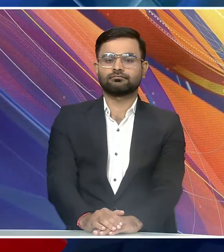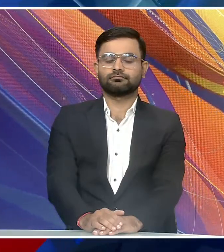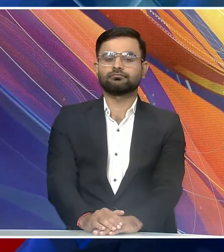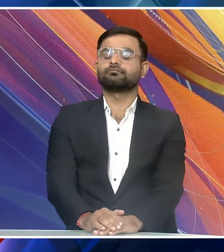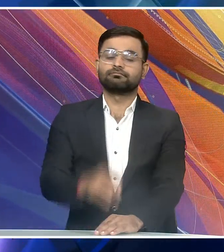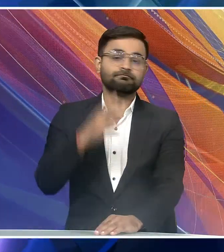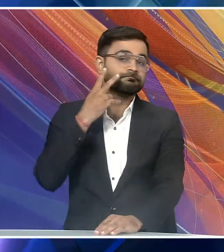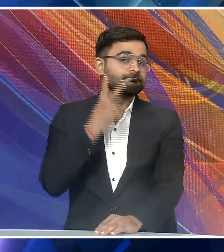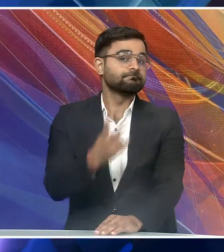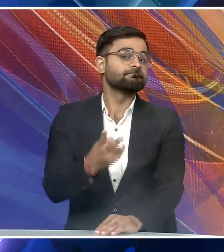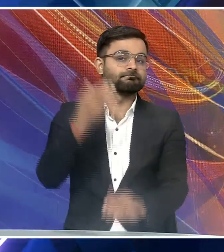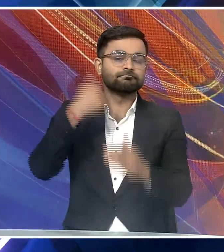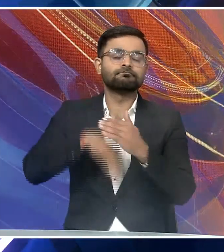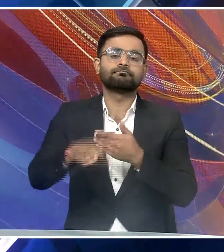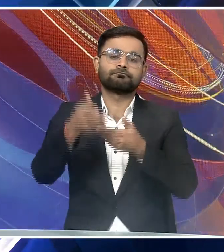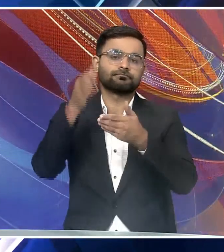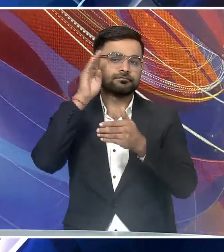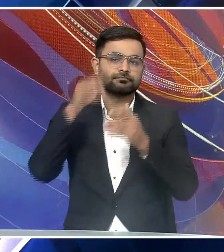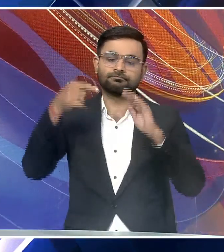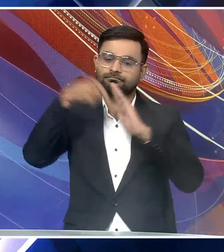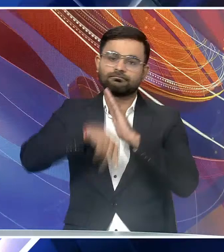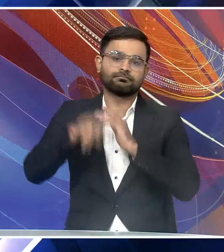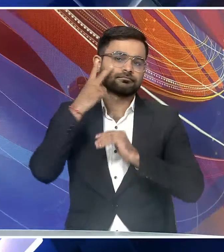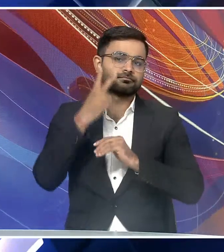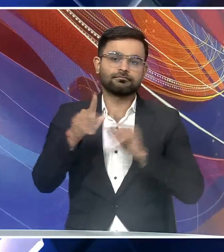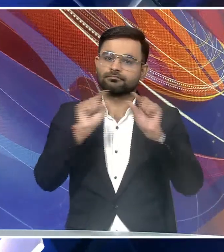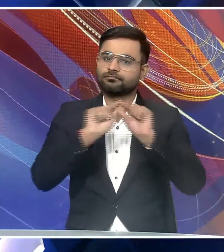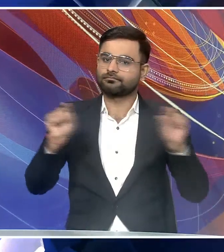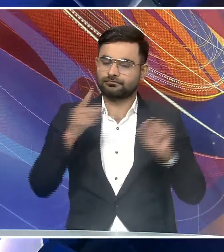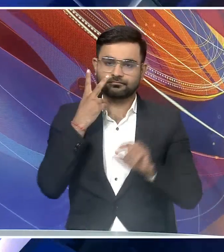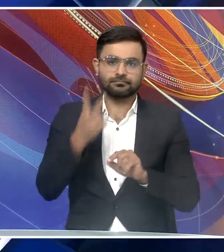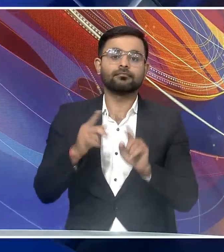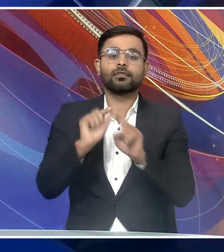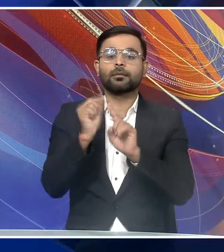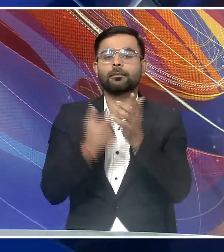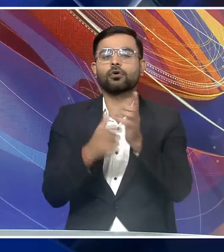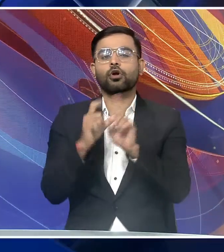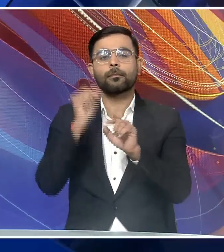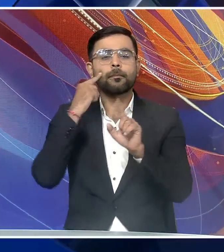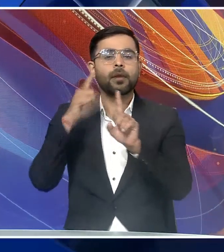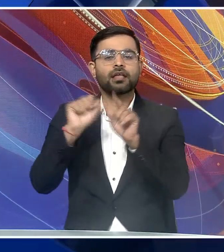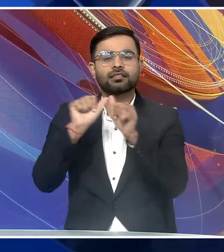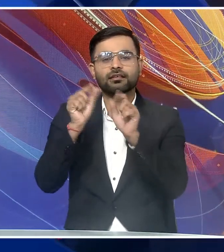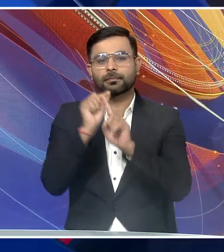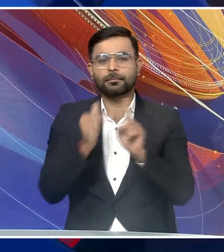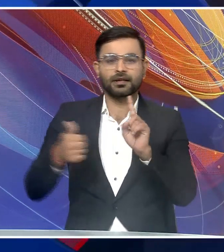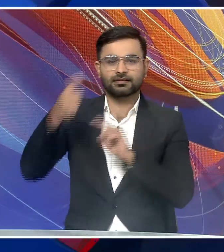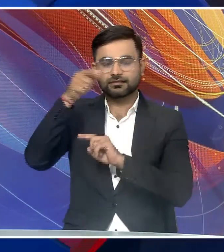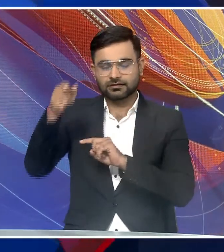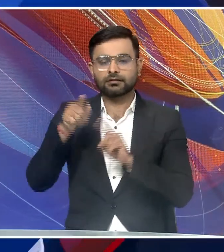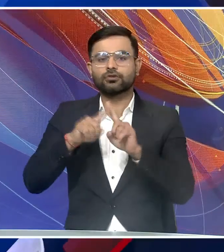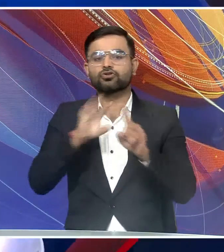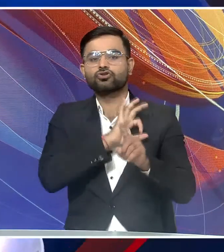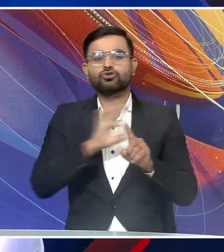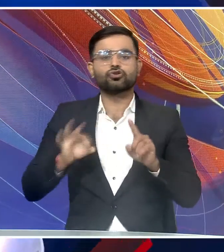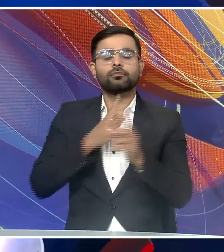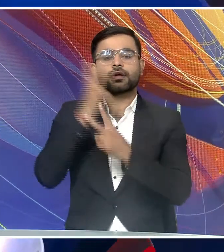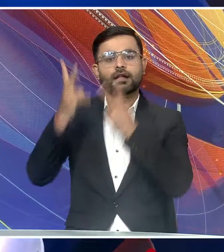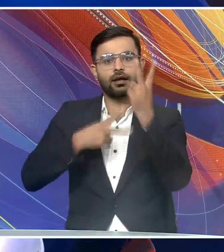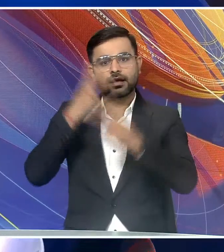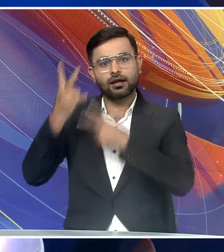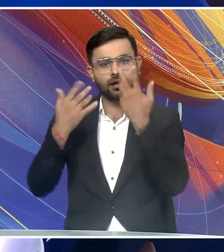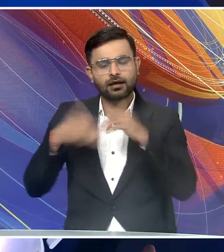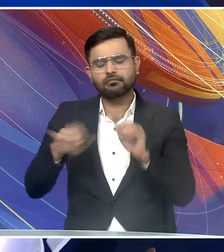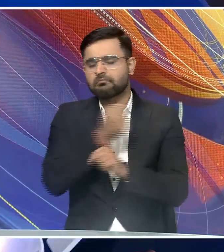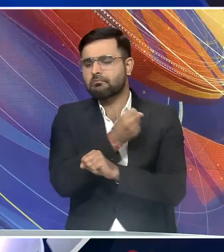और आइए अब जान लेते हैं इन सभी खबरों को विस्तार के साथ। राष्ट्रपति द्रौपदी मुर्मू आज से त्रिपुरा के दौरे पर रहेंगी। इस दौरान वे